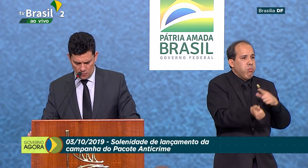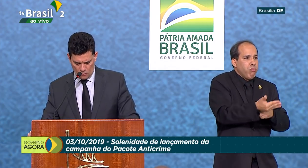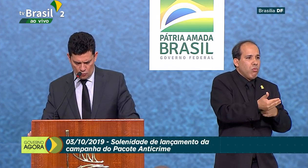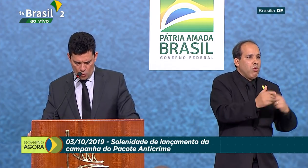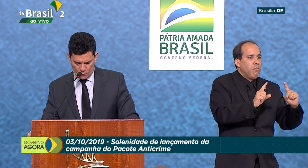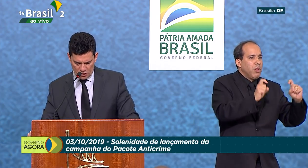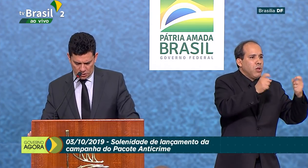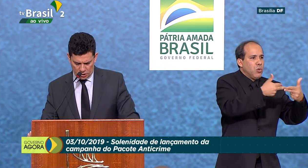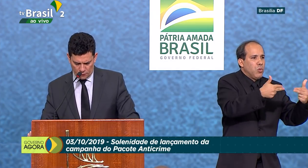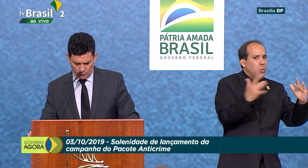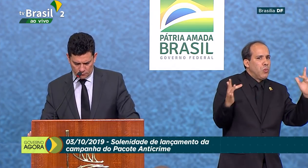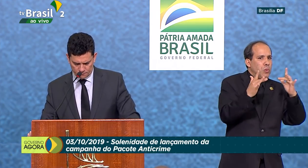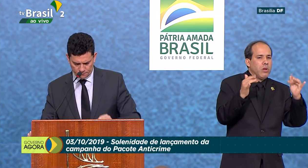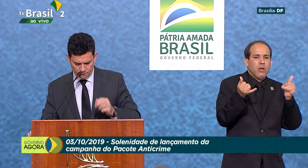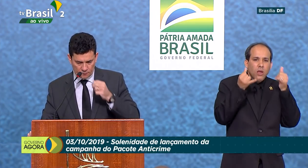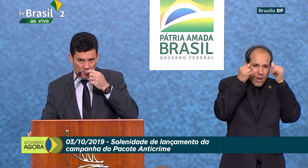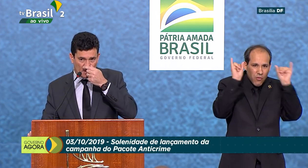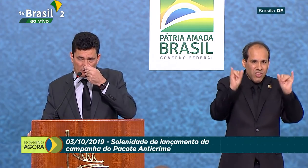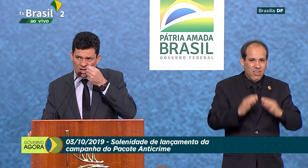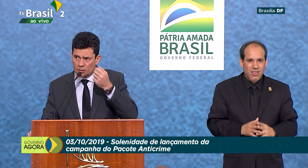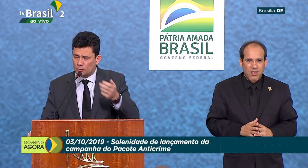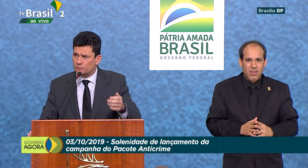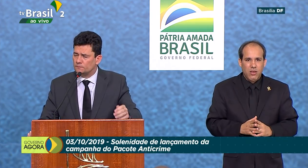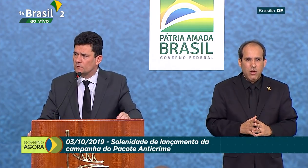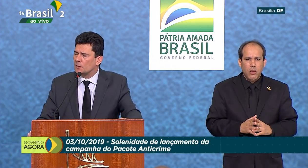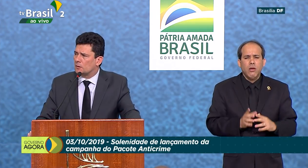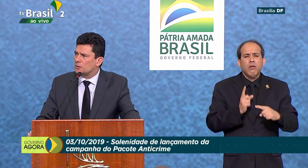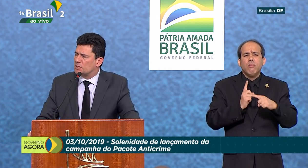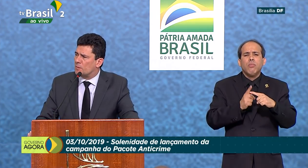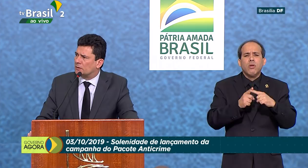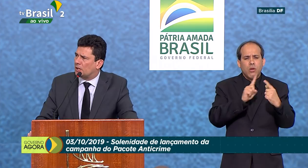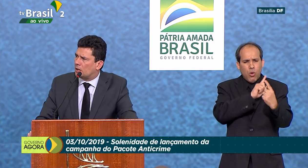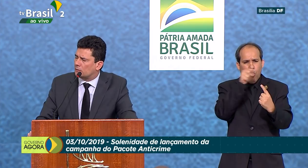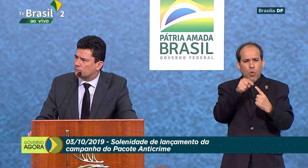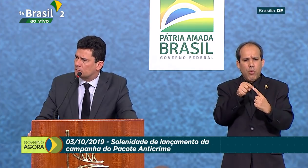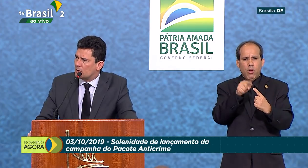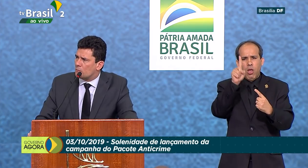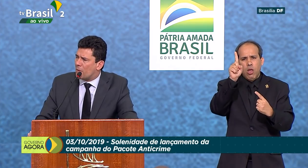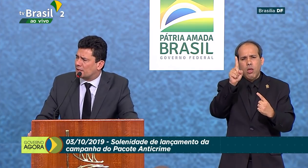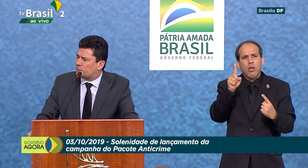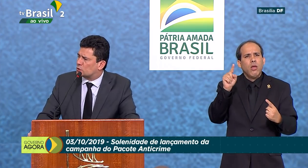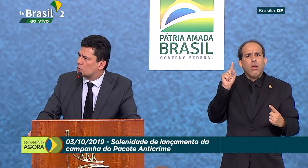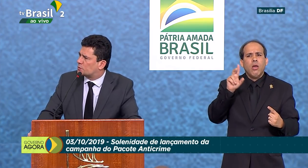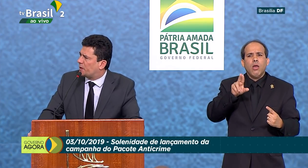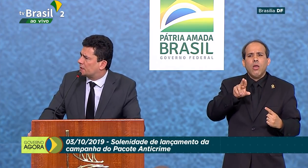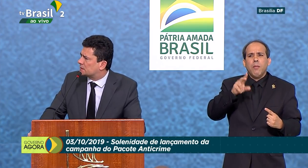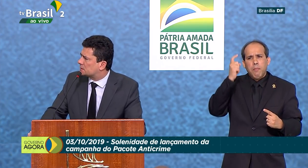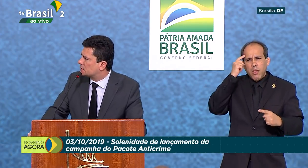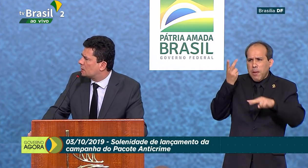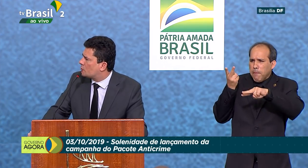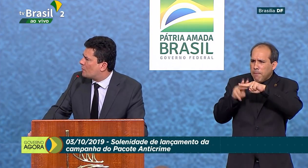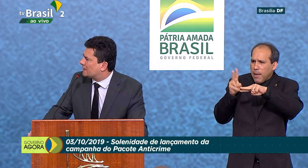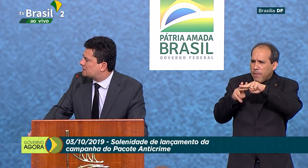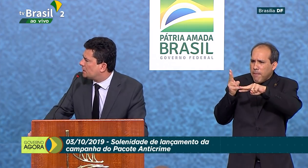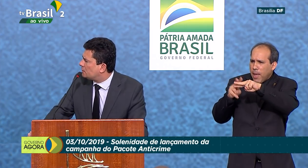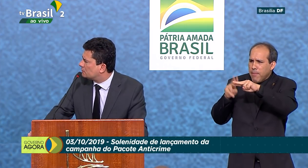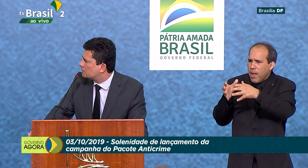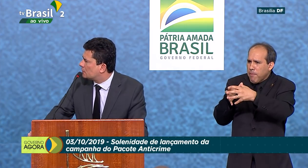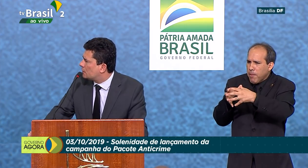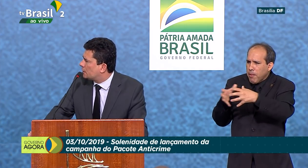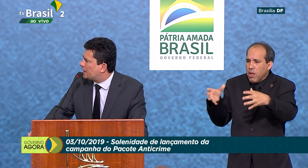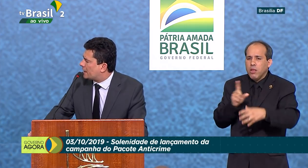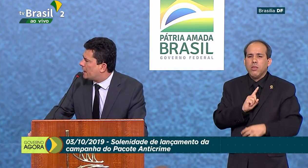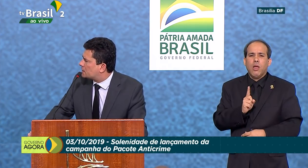isso com o objetivo não tanto de manter mais pessoas presas, mas